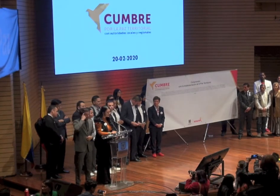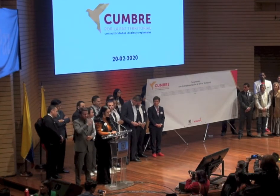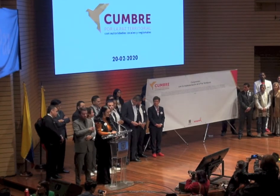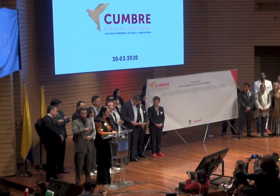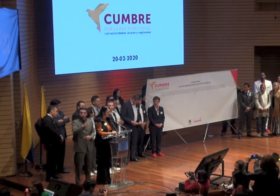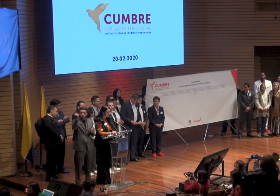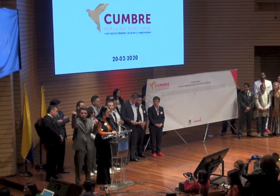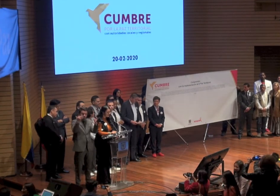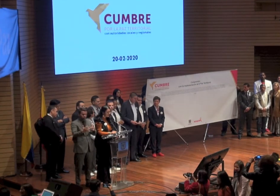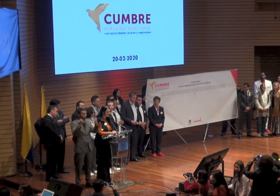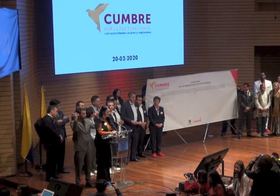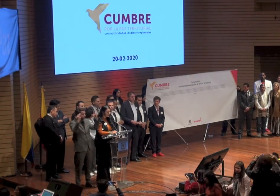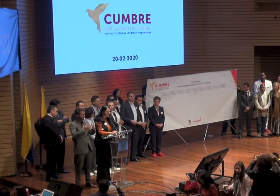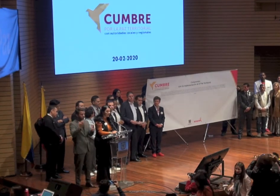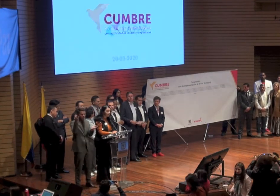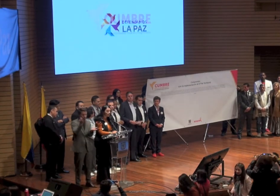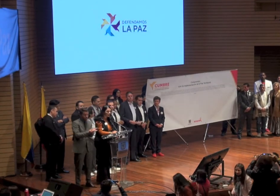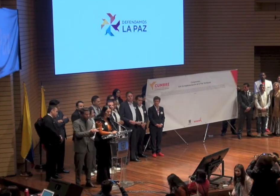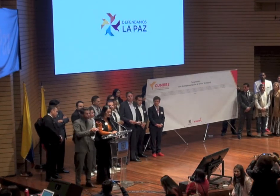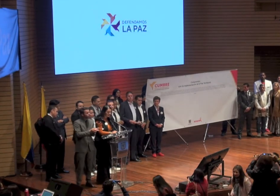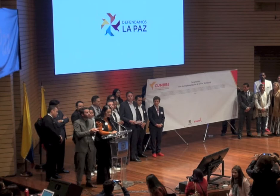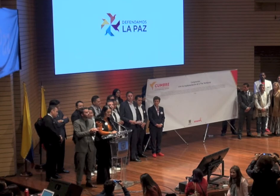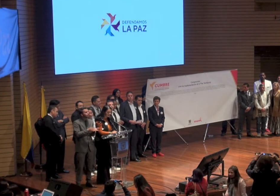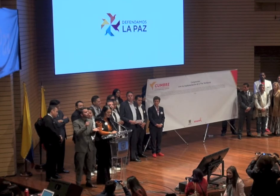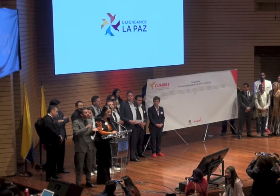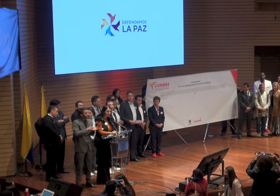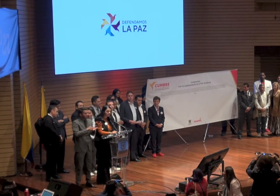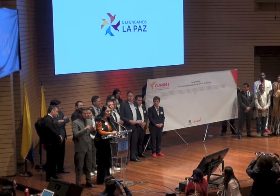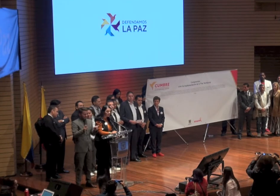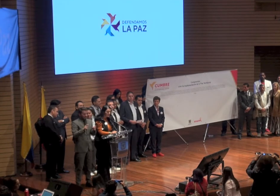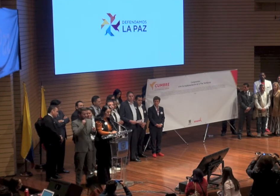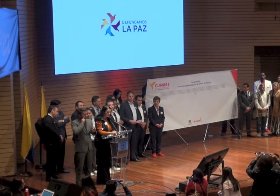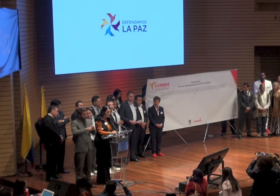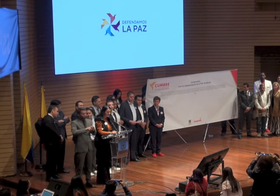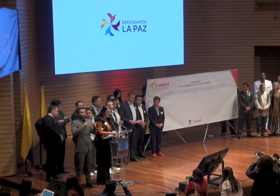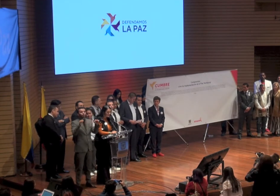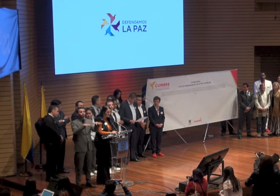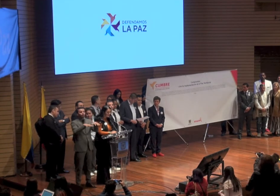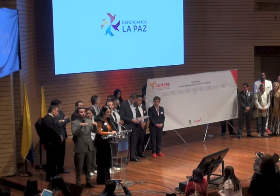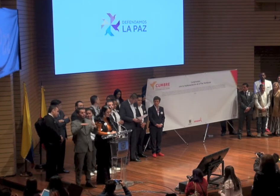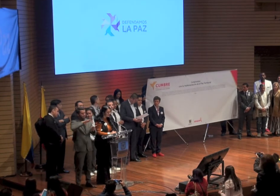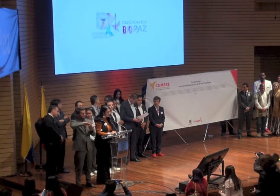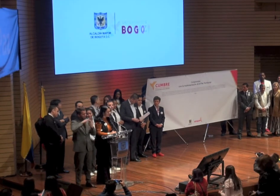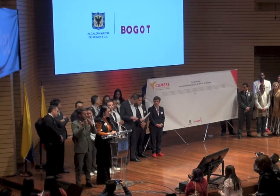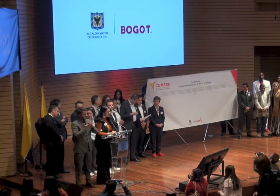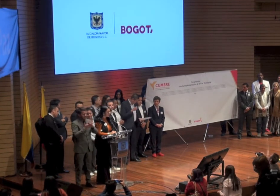cumbre paz territorial con las autoridades locales y regionales, con el gran